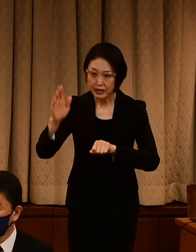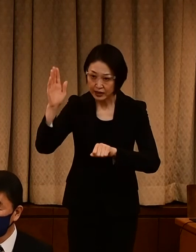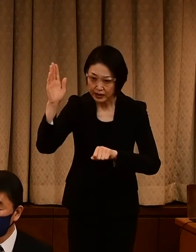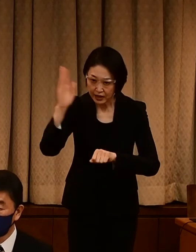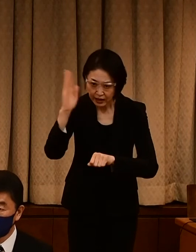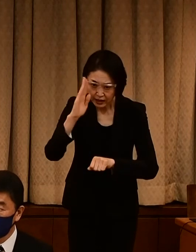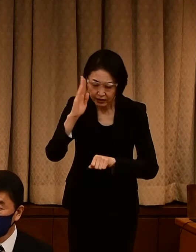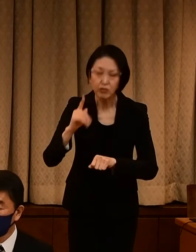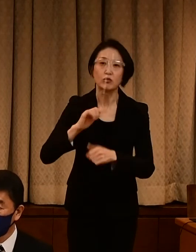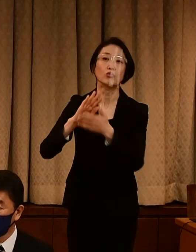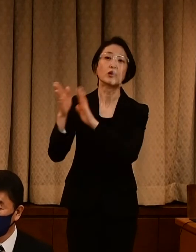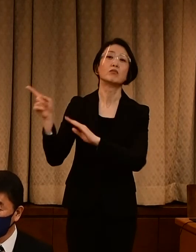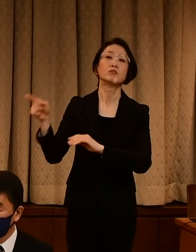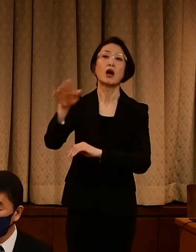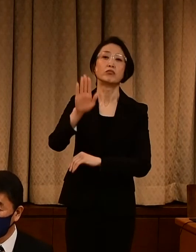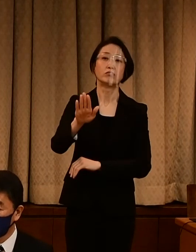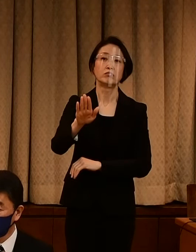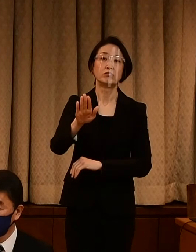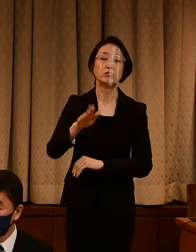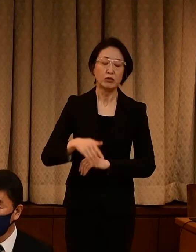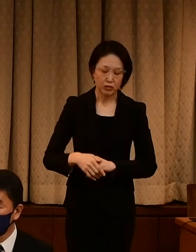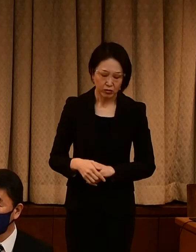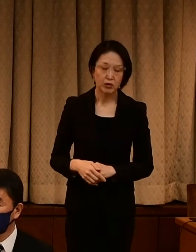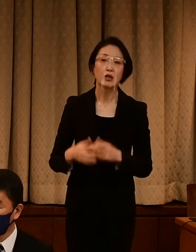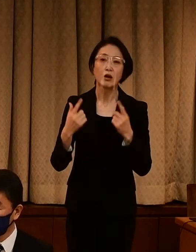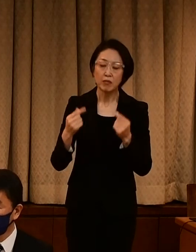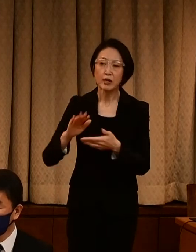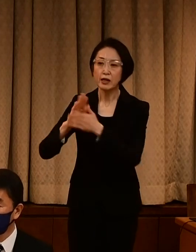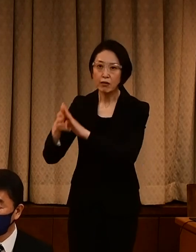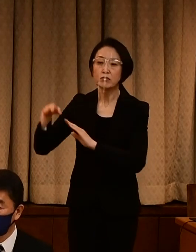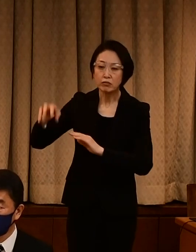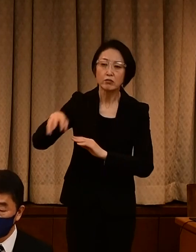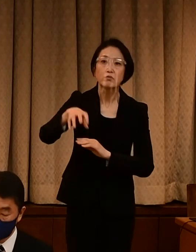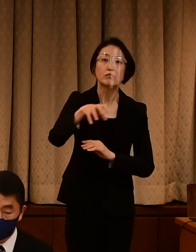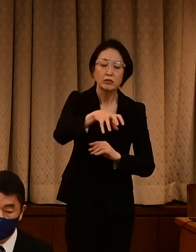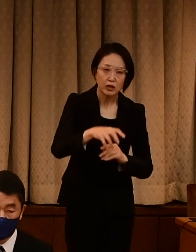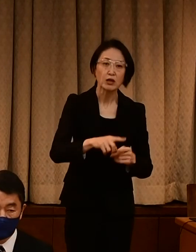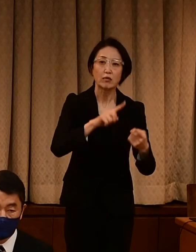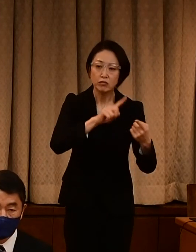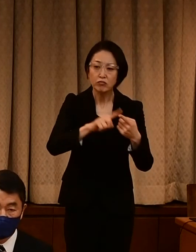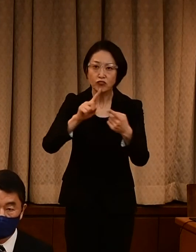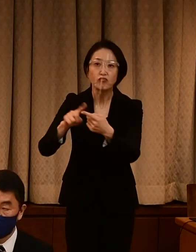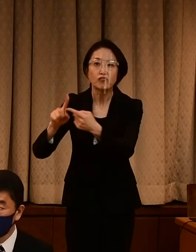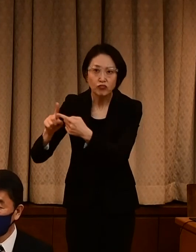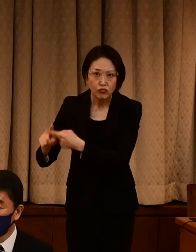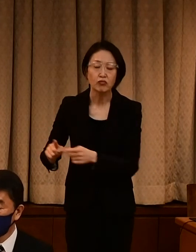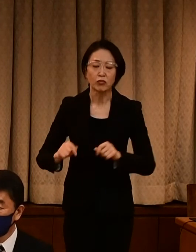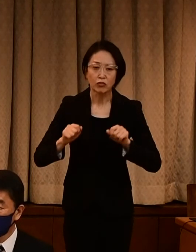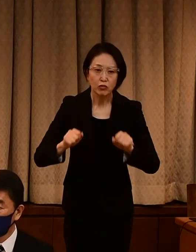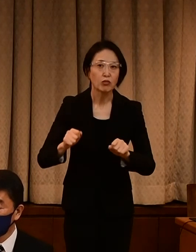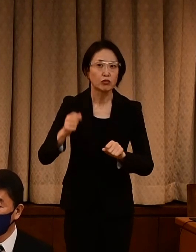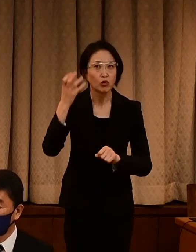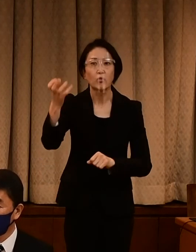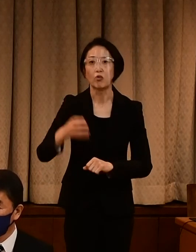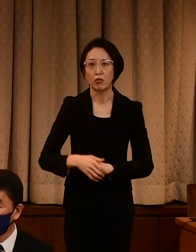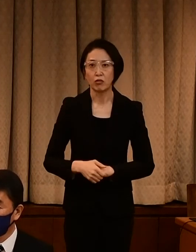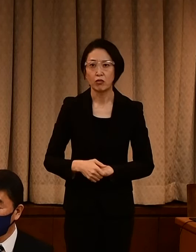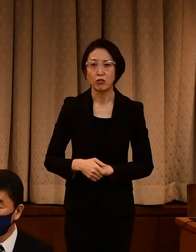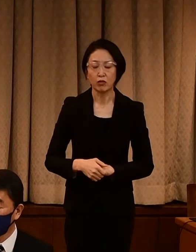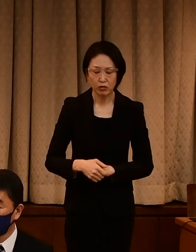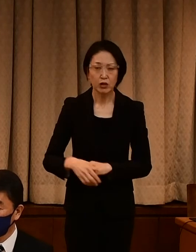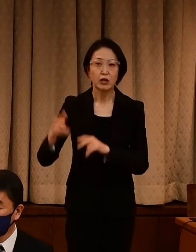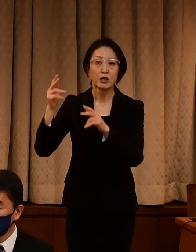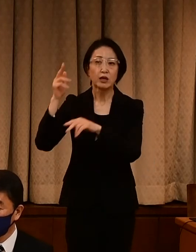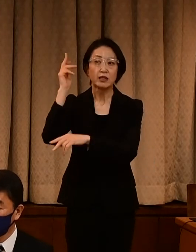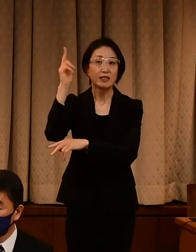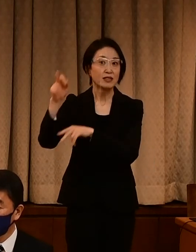。したがってその県によって、それぞれ対応が異なっているということです。政府も各県の対応に任せる、判